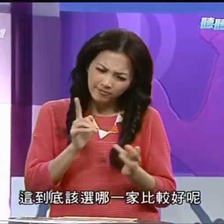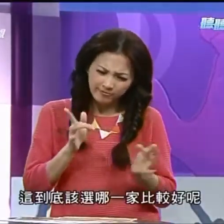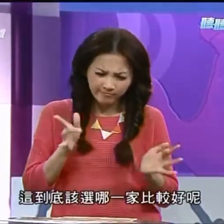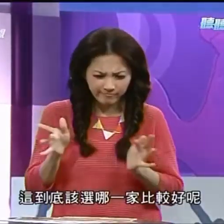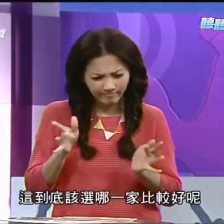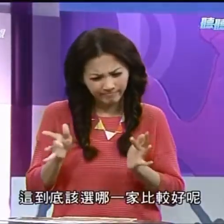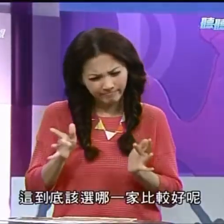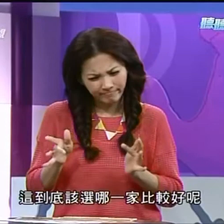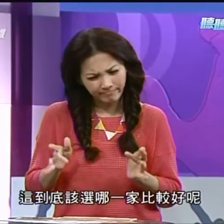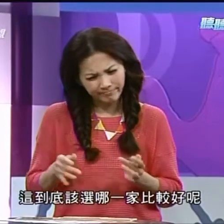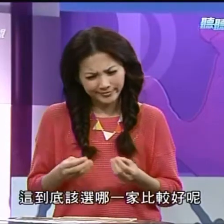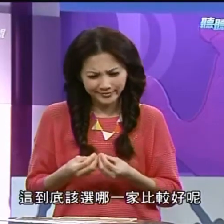到底该选哪一家比较好呢？